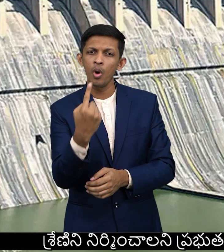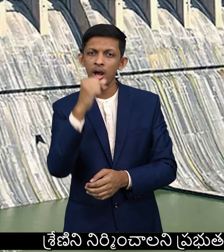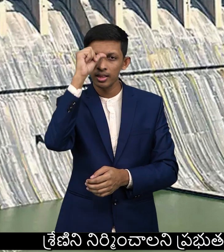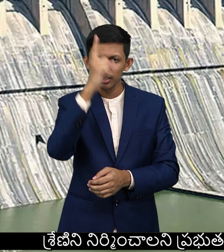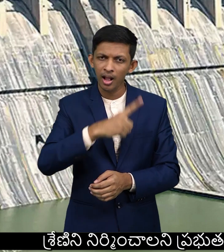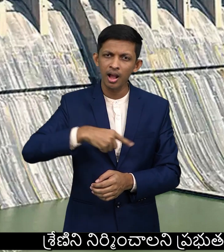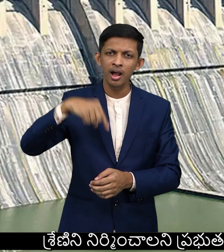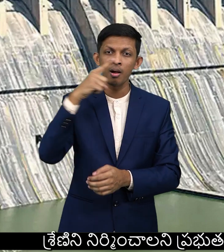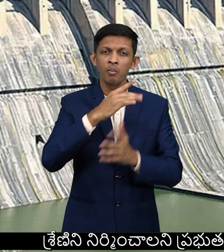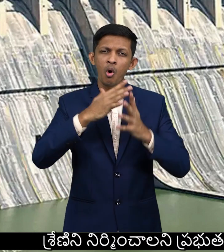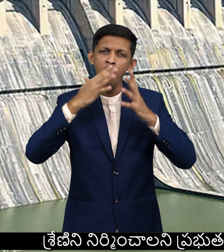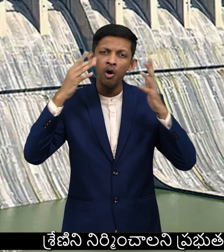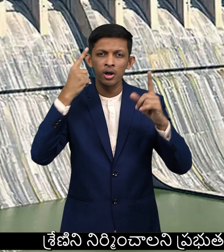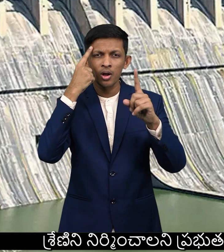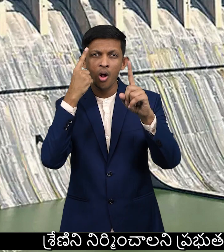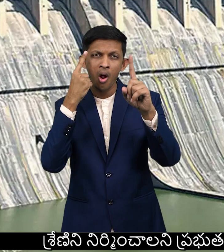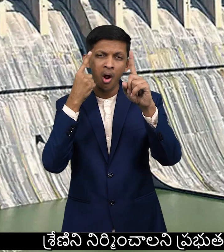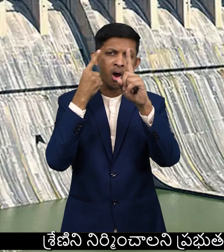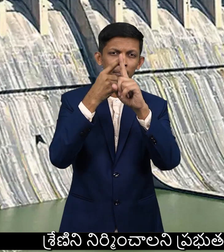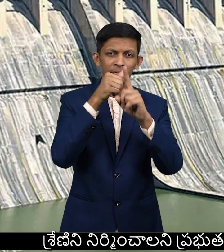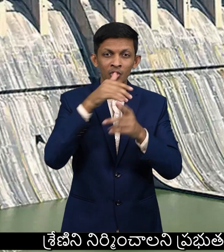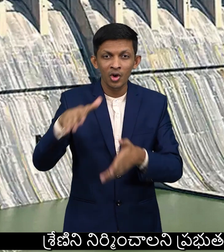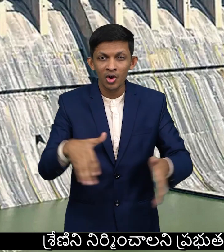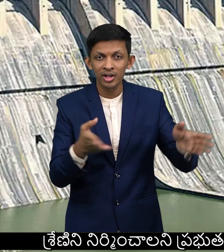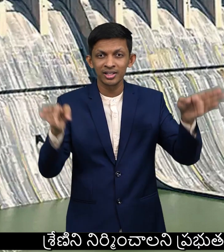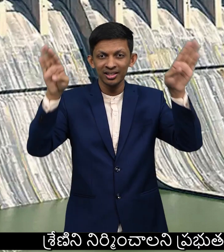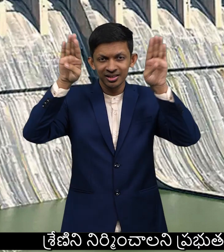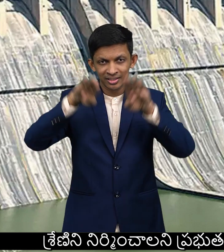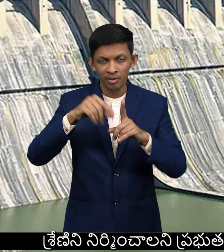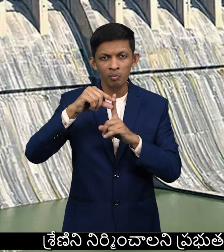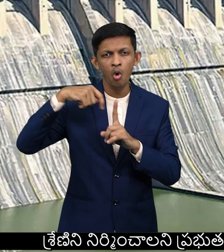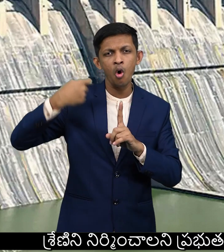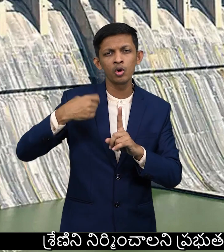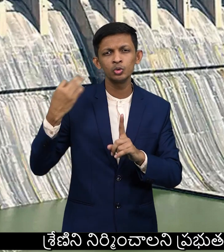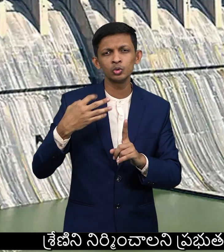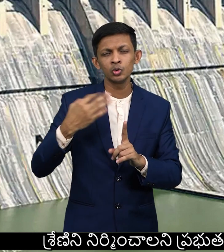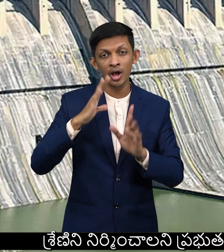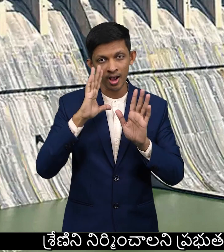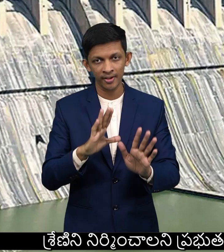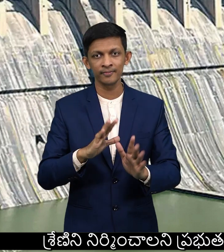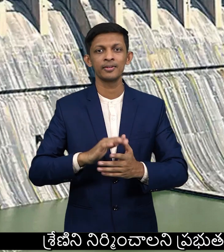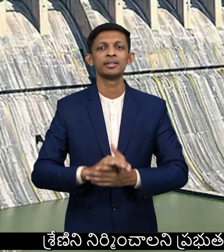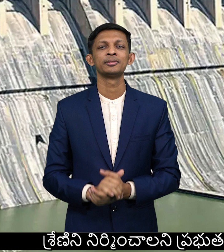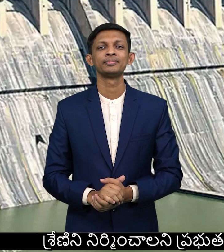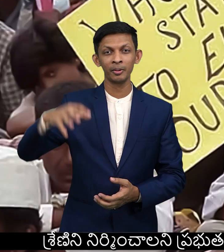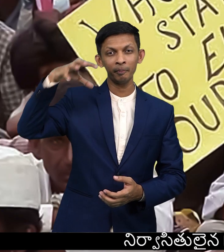ఆనకట్టల శ్రేణిని నిర్మించాలని ప్రభుత్వం ప్రతిపాదించినప్పుడు ఈ ప్రశ్నలు తలెత్తాయి.